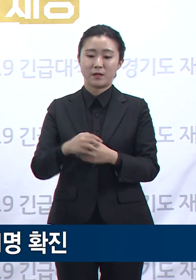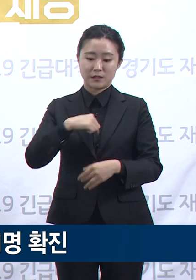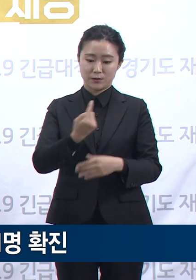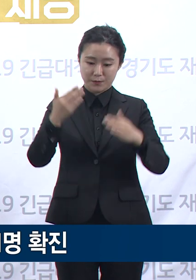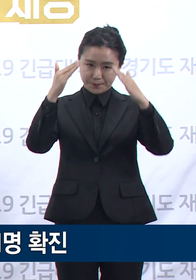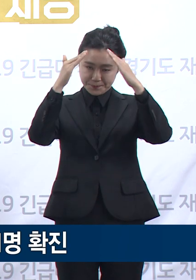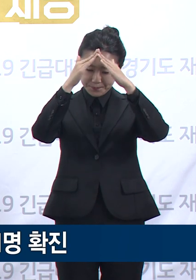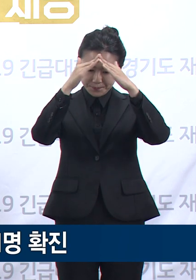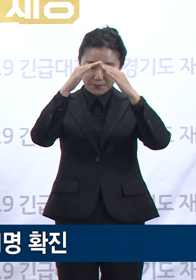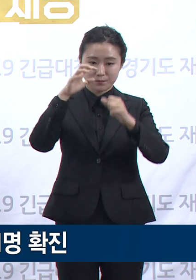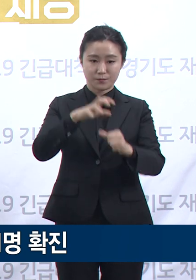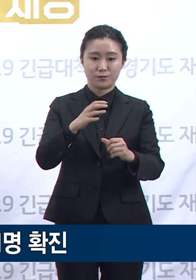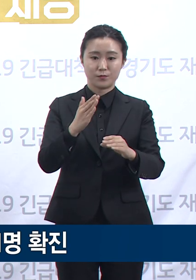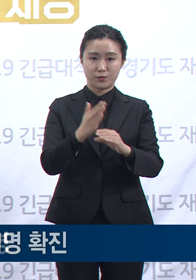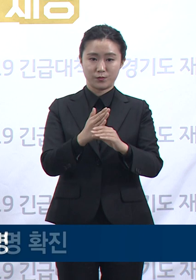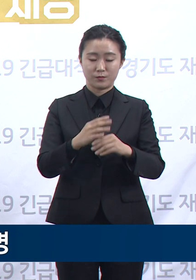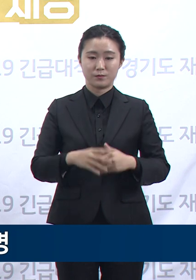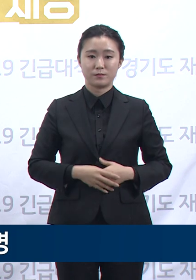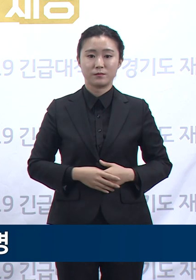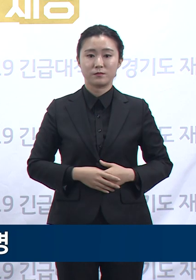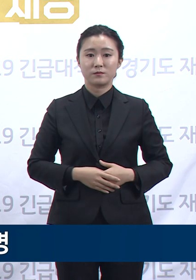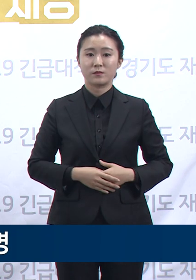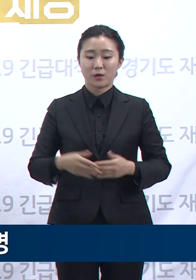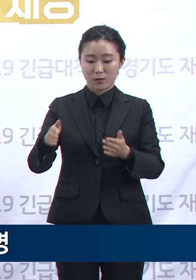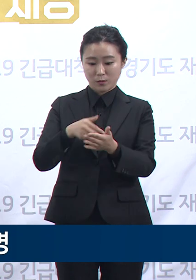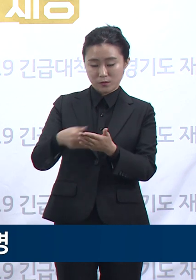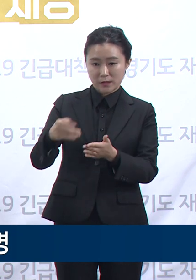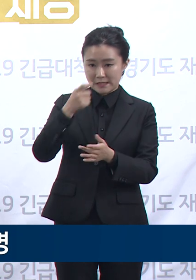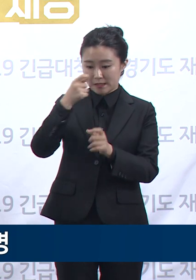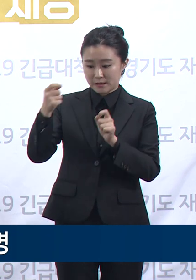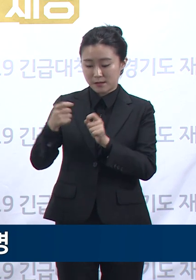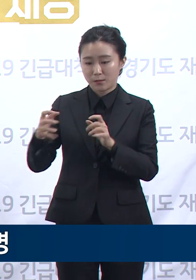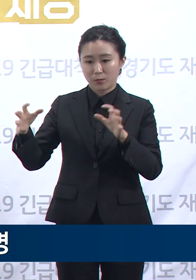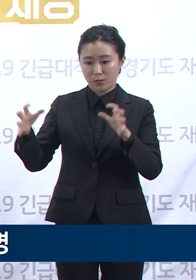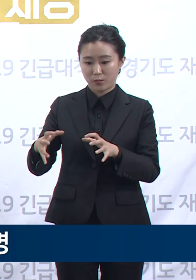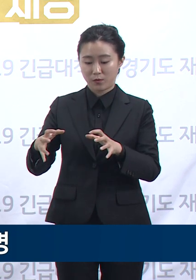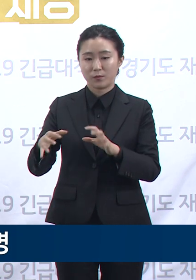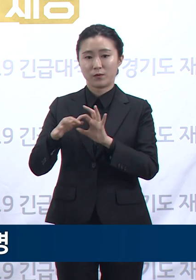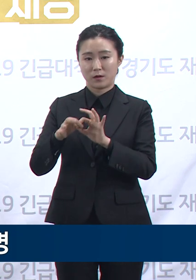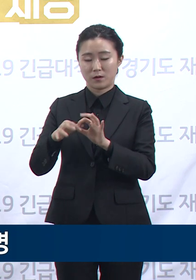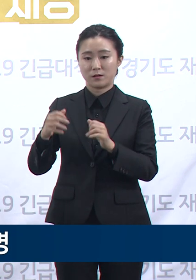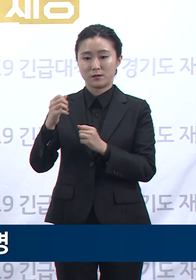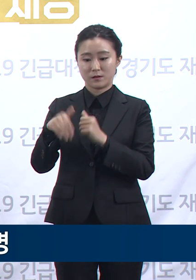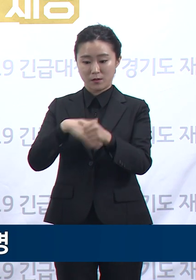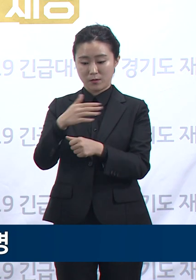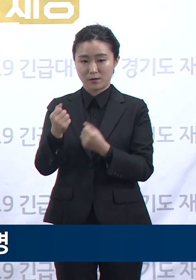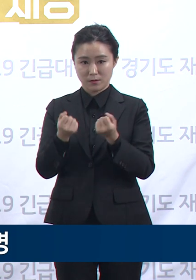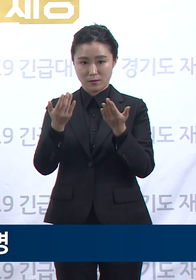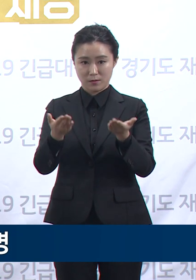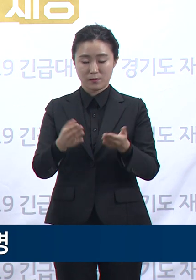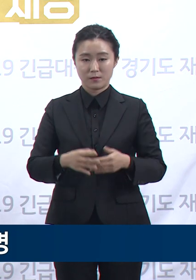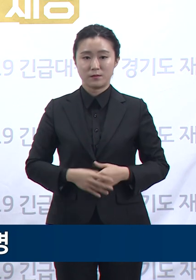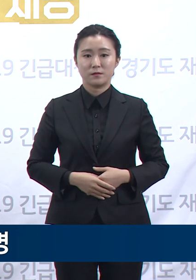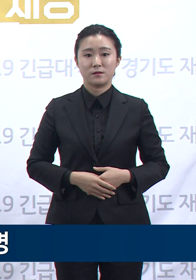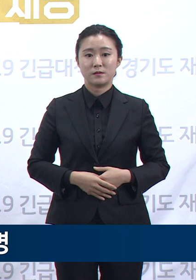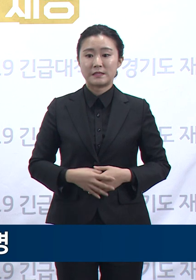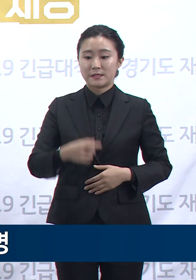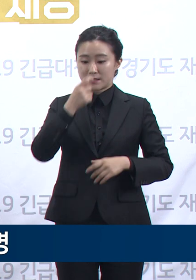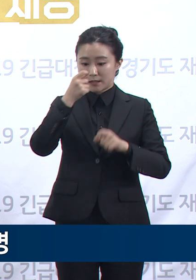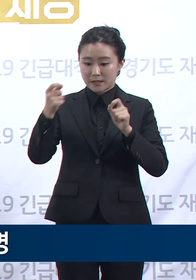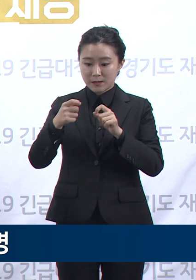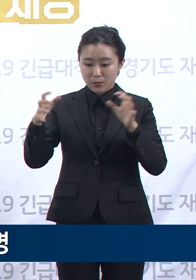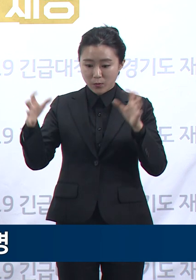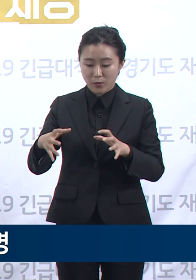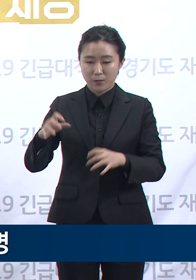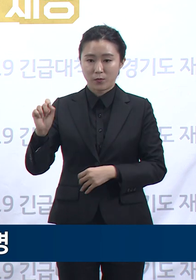동두천시 동네 친구 모임 관련 확진 상황입니다. 동두천시에서 친구 모임을 통해 전파됐을 것이라 추정되는 집단